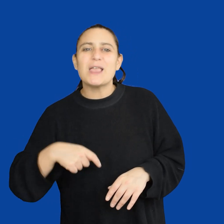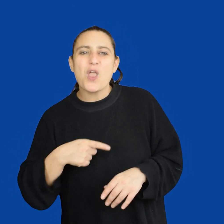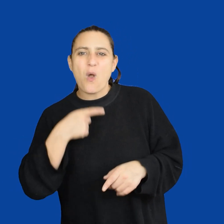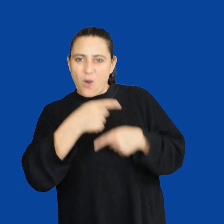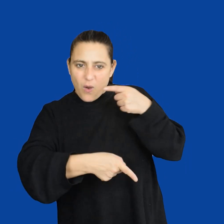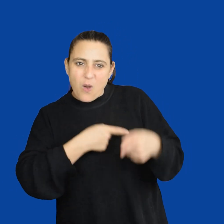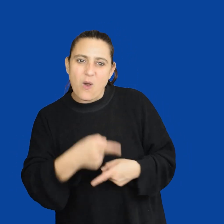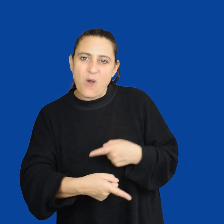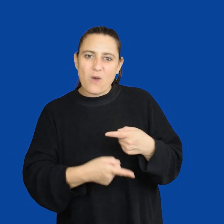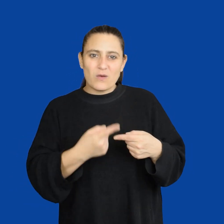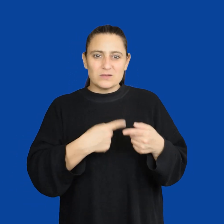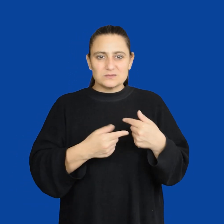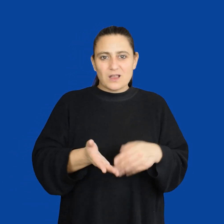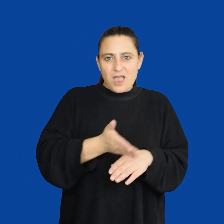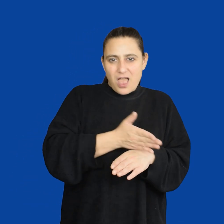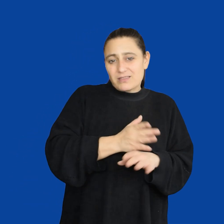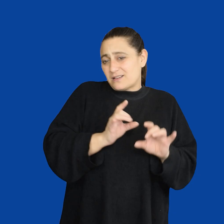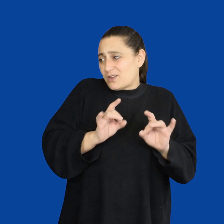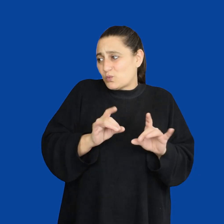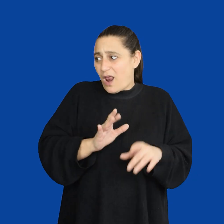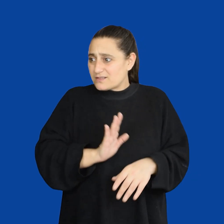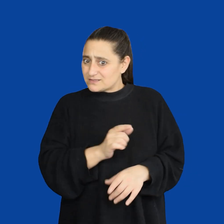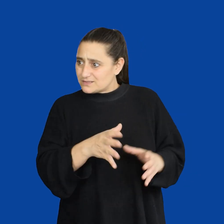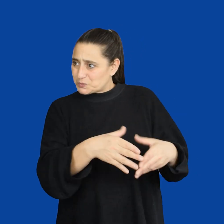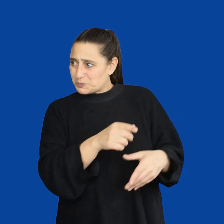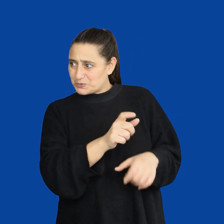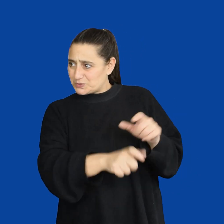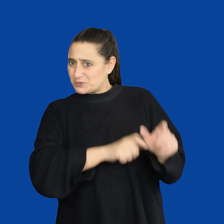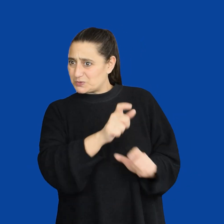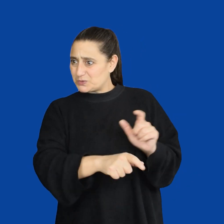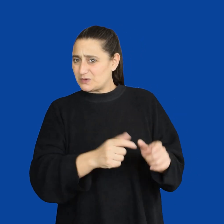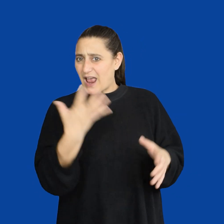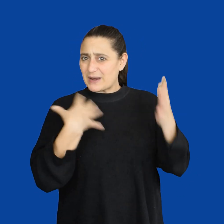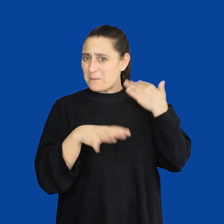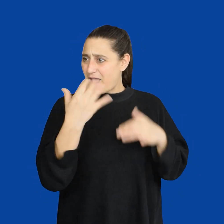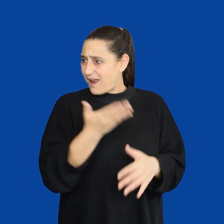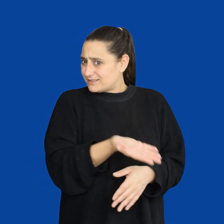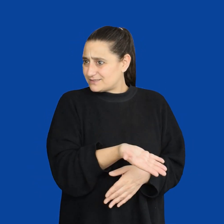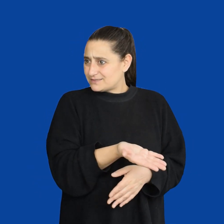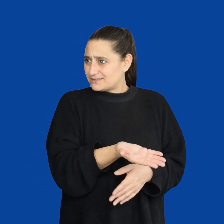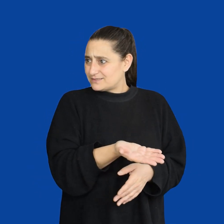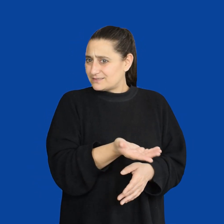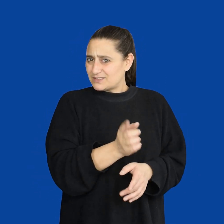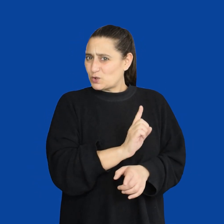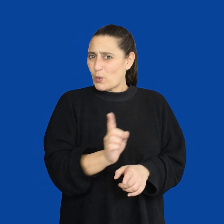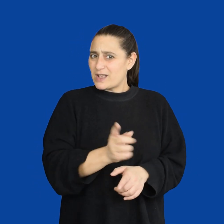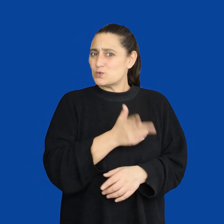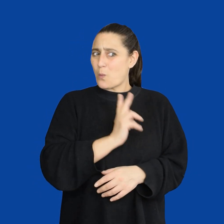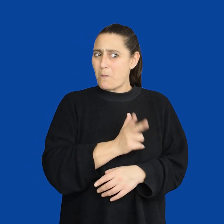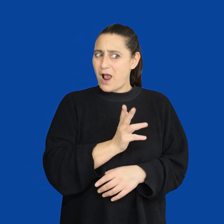como enemigo absoluto, por tanto, previamente naturalizado, es decir, animalizado y separado